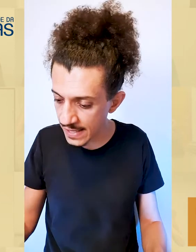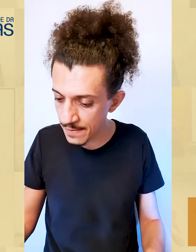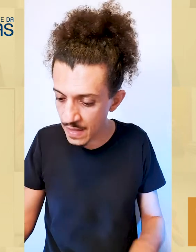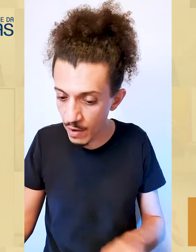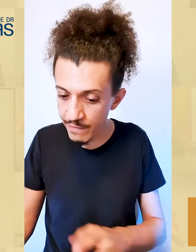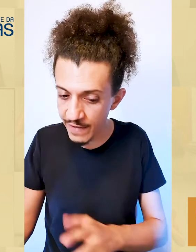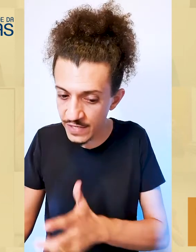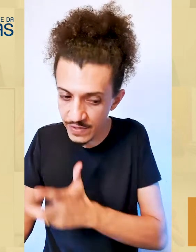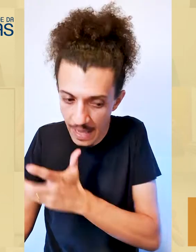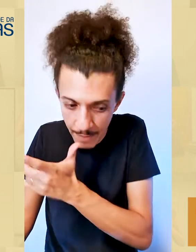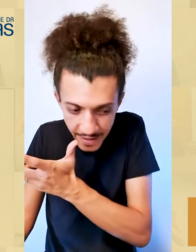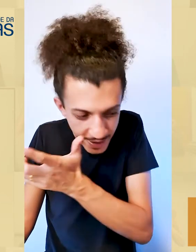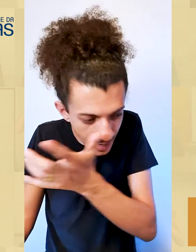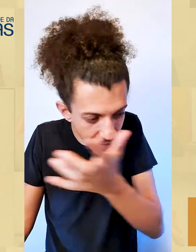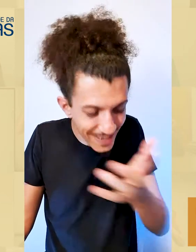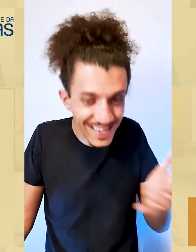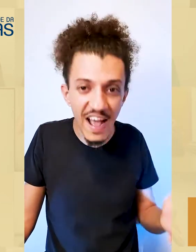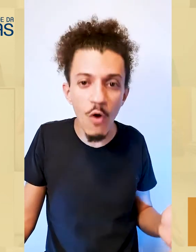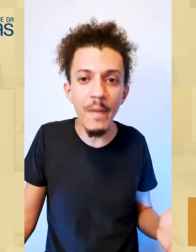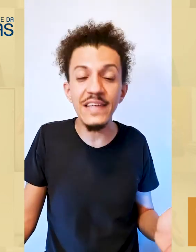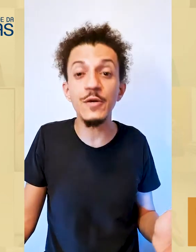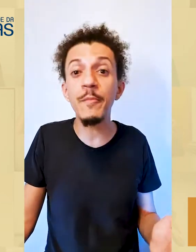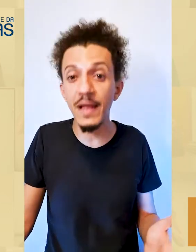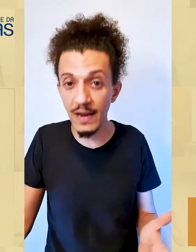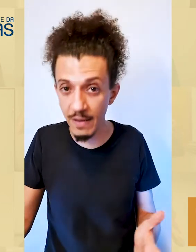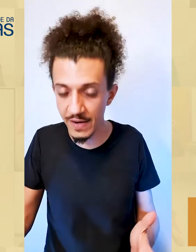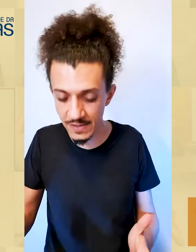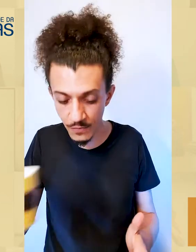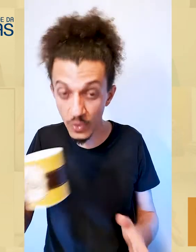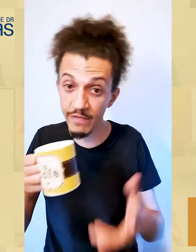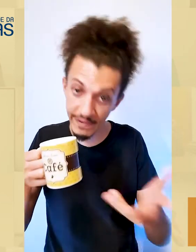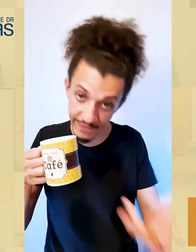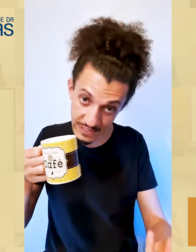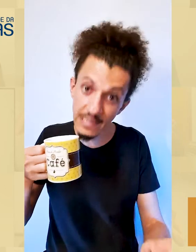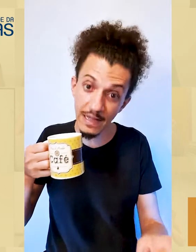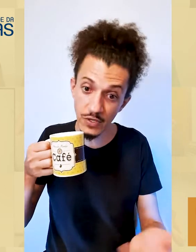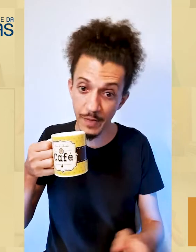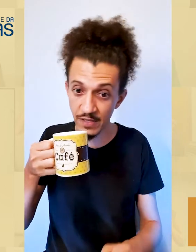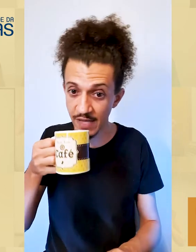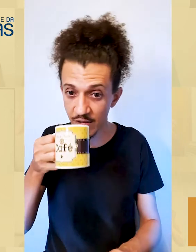os sinais, ao invés de você aprender a Libras realmente pela Libras, o que vai facilitar o seu aprendizado.